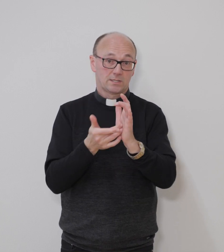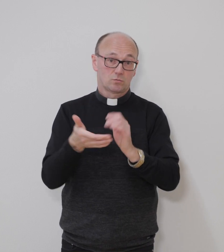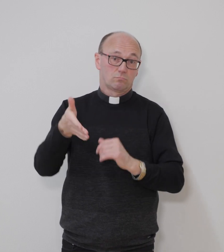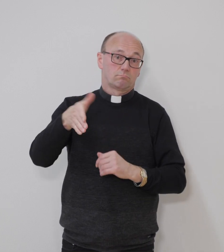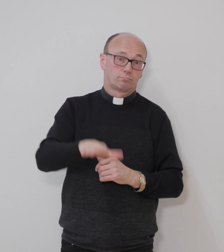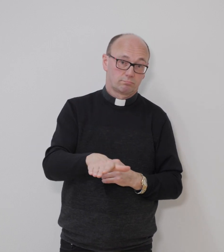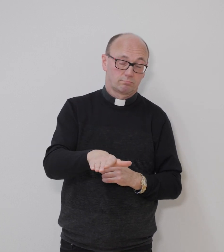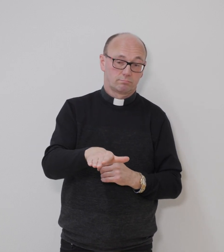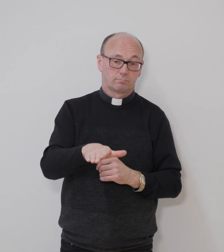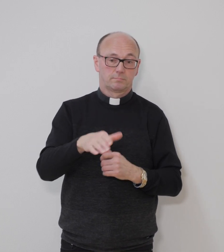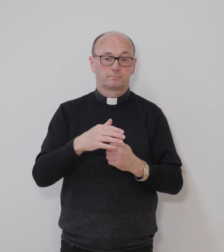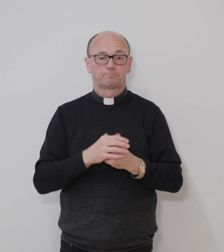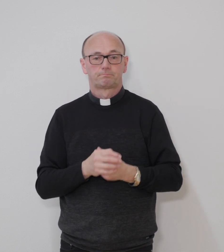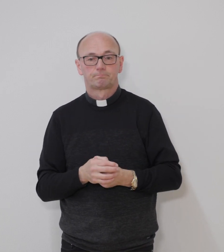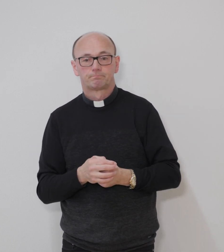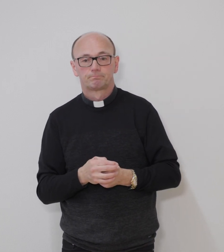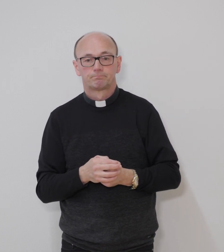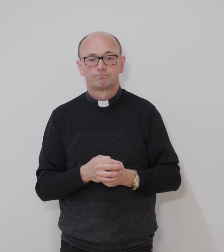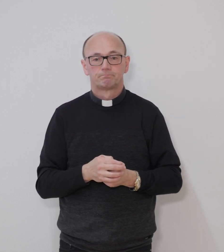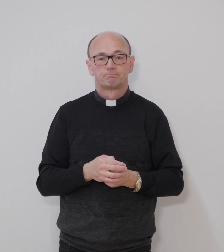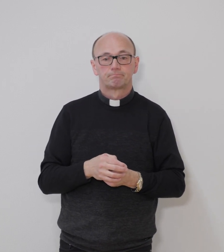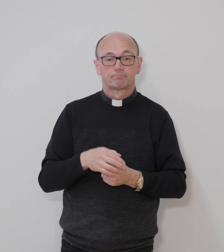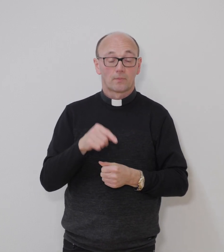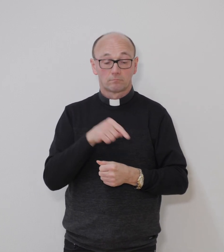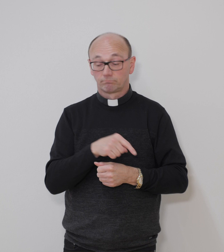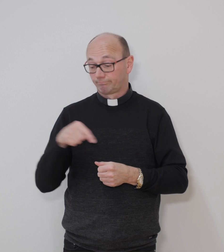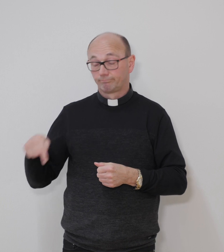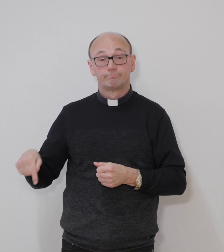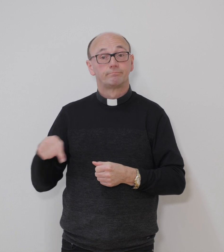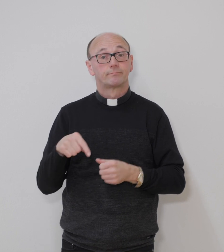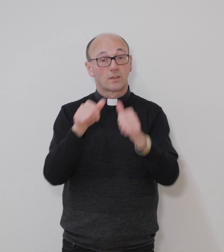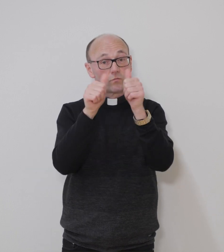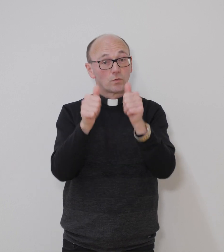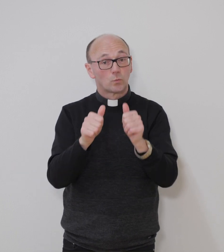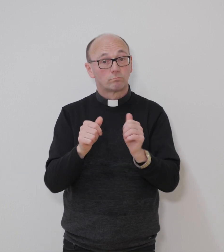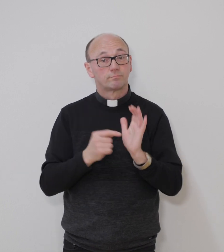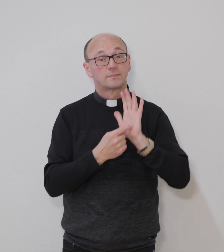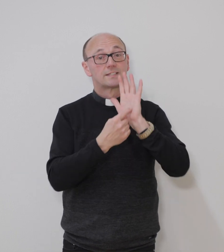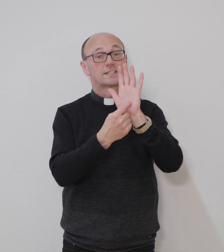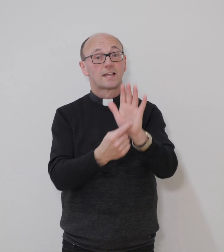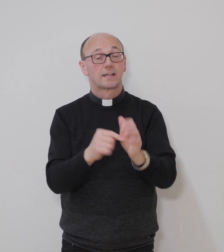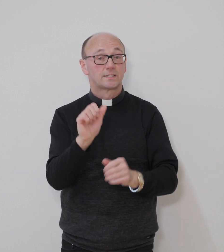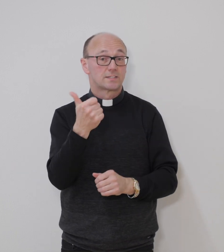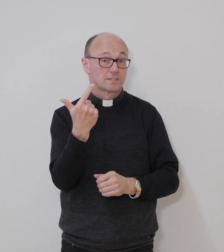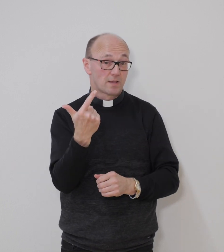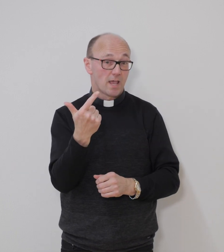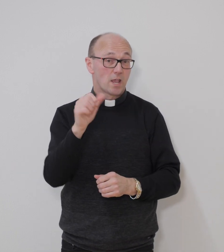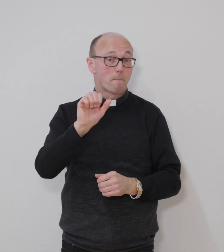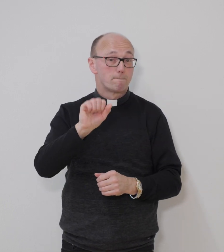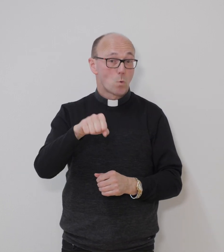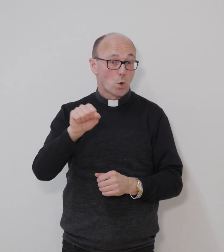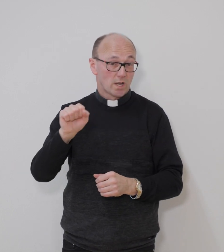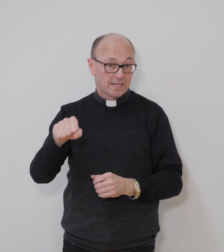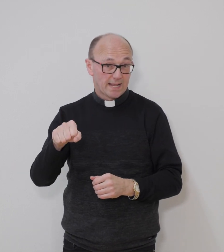Kreuzigungsgruppe, die von Fürstin Margareta von Thurn und Taxis, die auch eine bekannte und bedeutende Künstlerin war, in